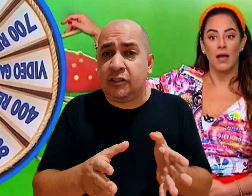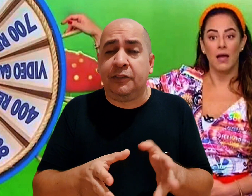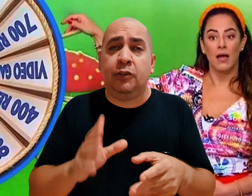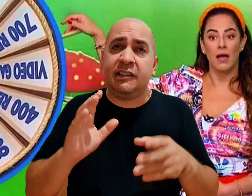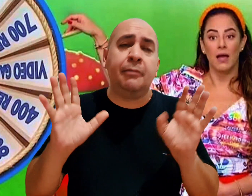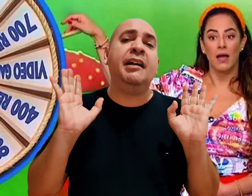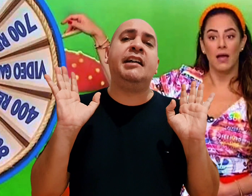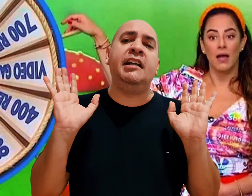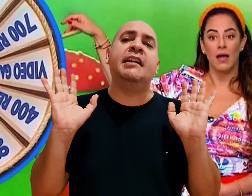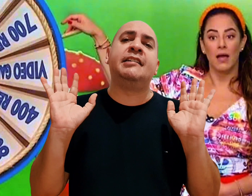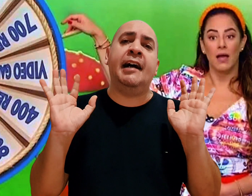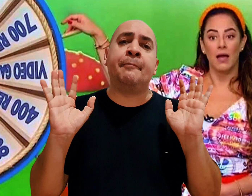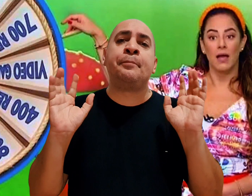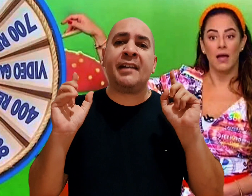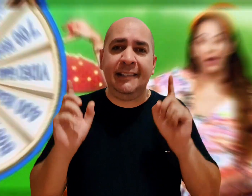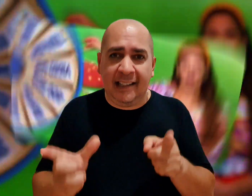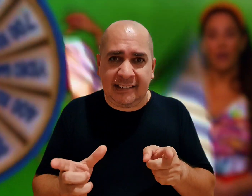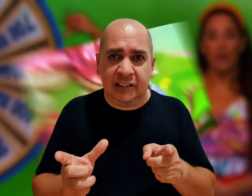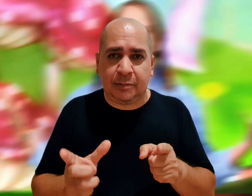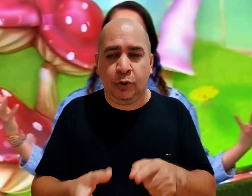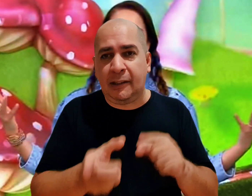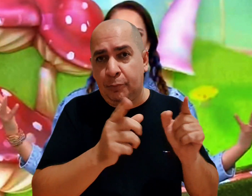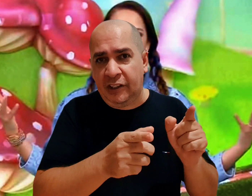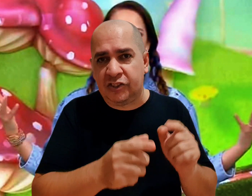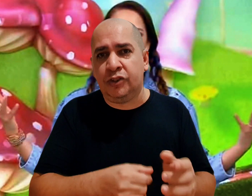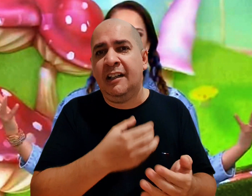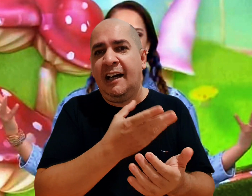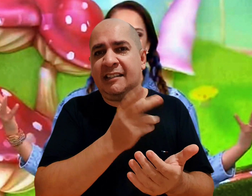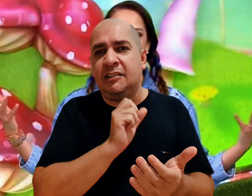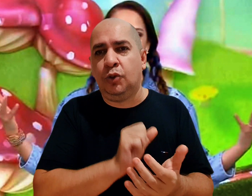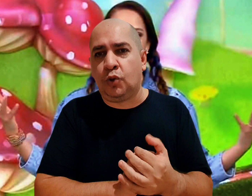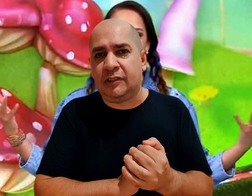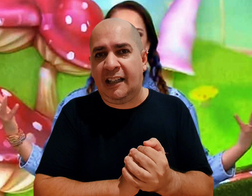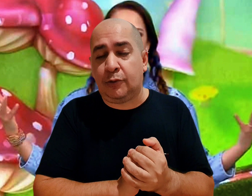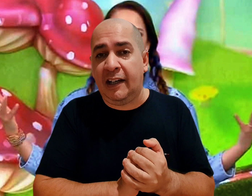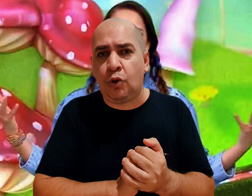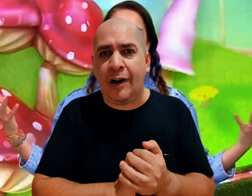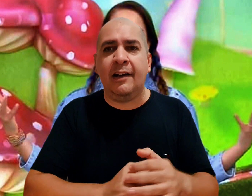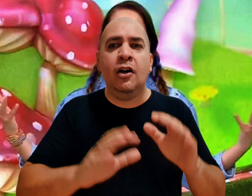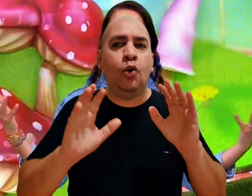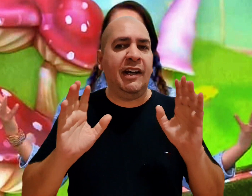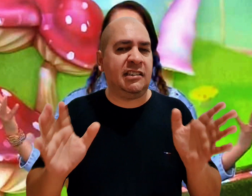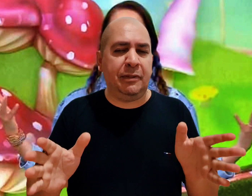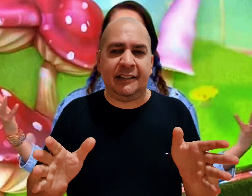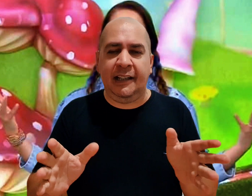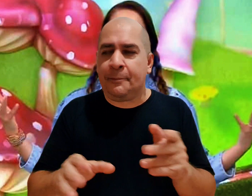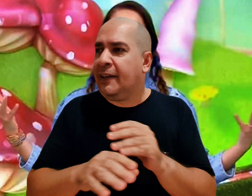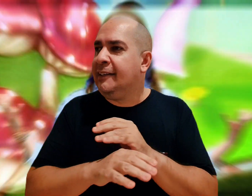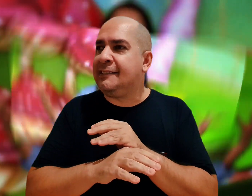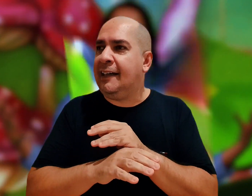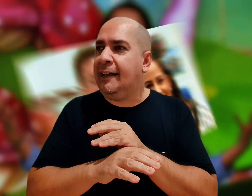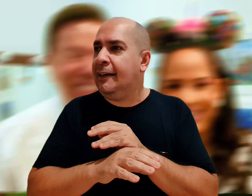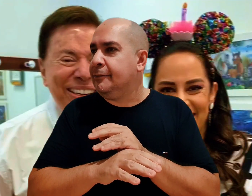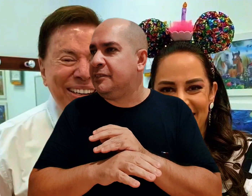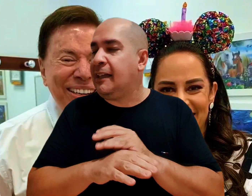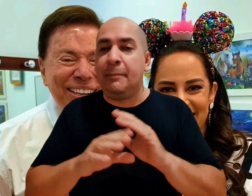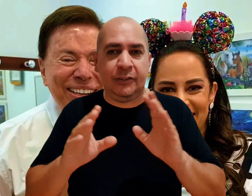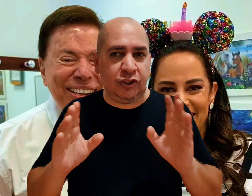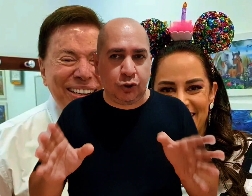resolveu que também queria entrar nessa disputa por isso assinou o contrato com a Record o SBT está sabendo de